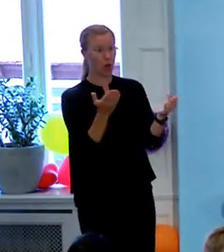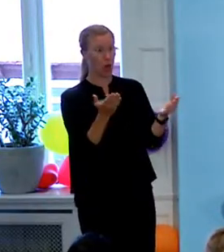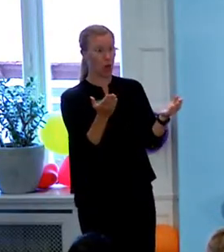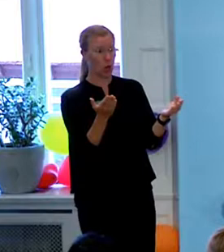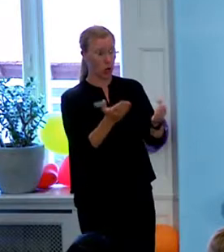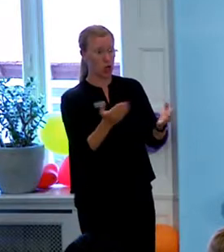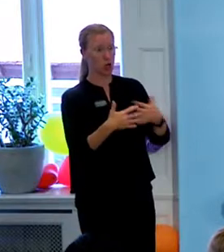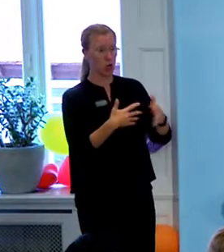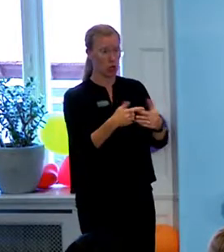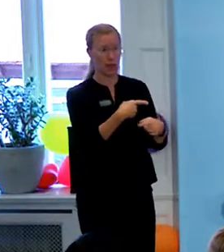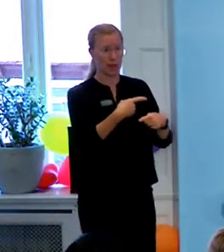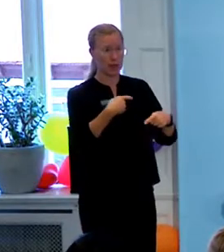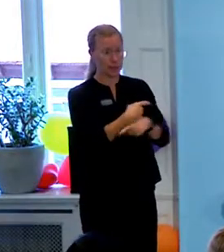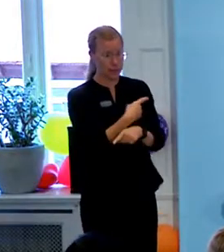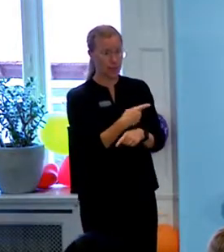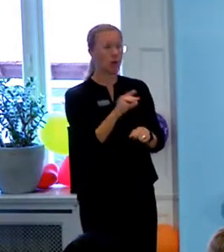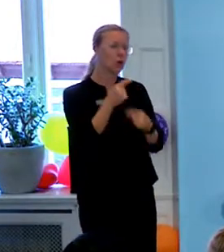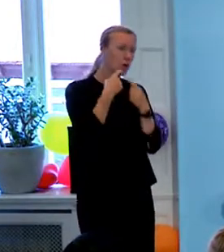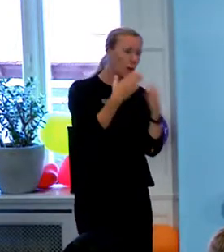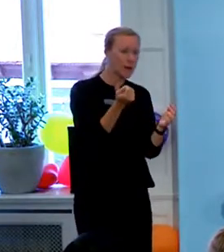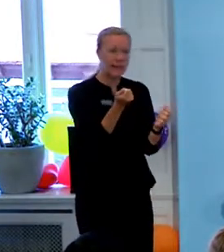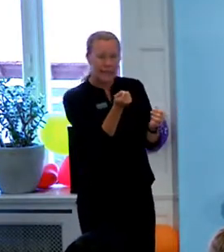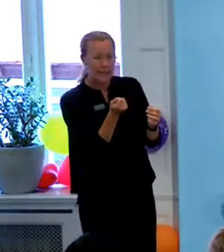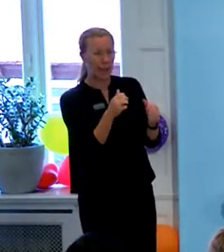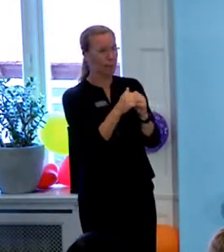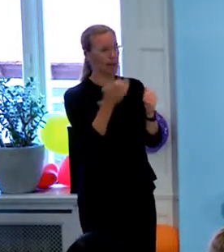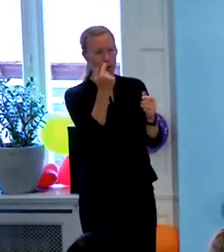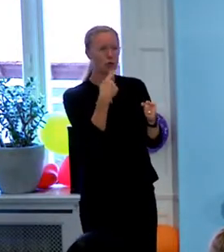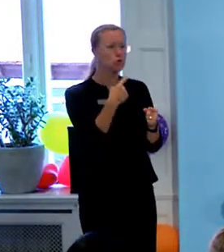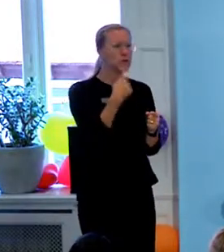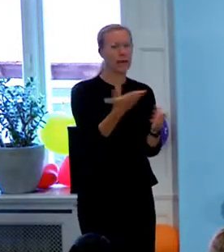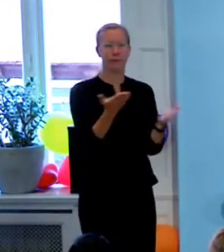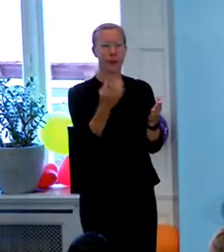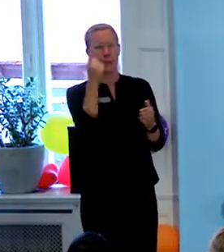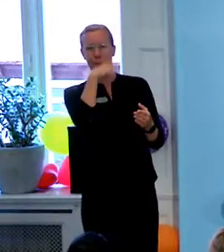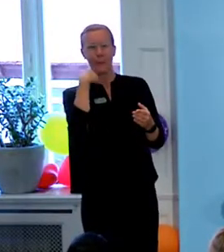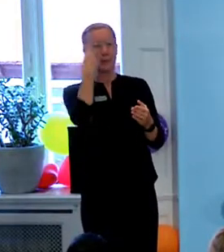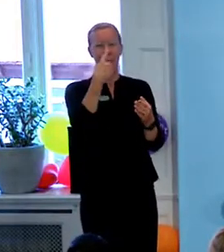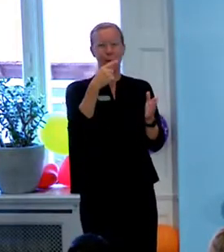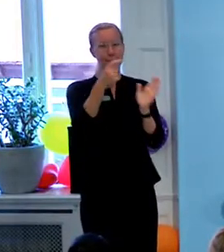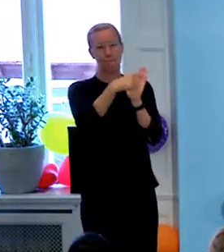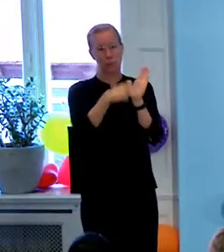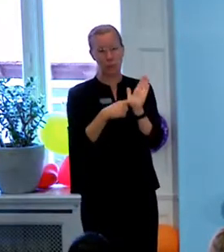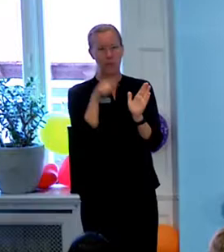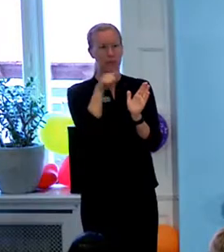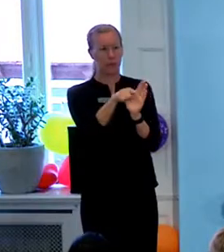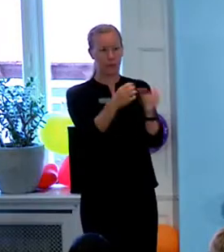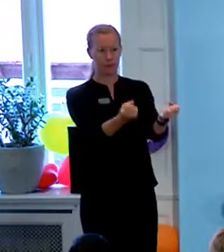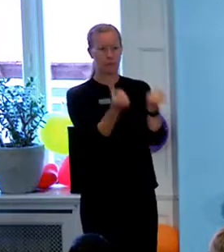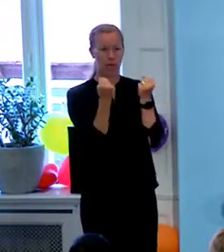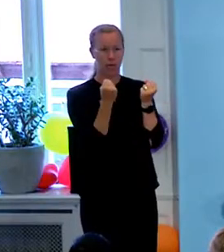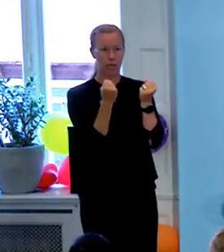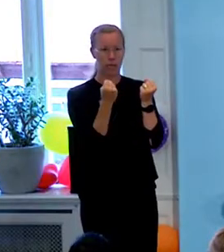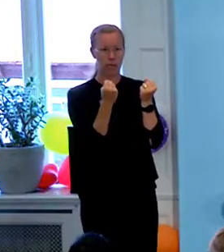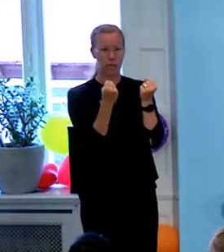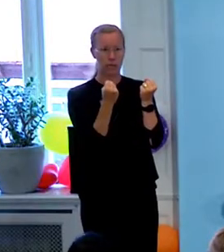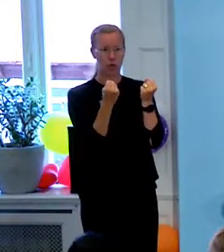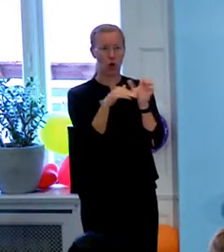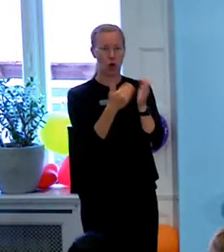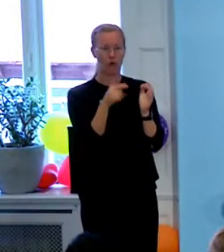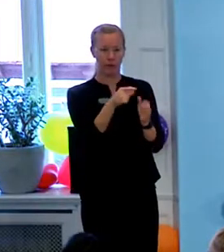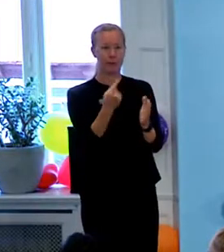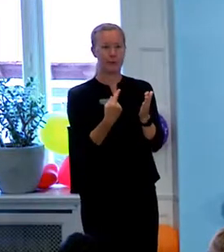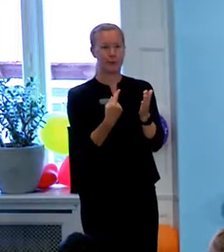för någonting. Du har nämnt lite grann, men kan du säga, vad är huvudpunkterna i den förstärkningen